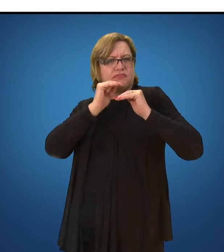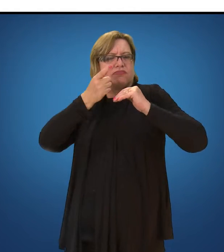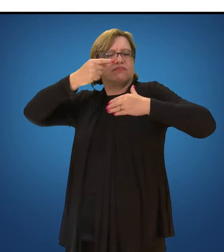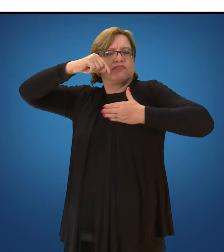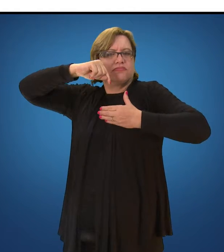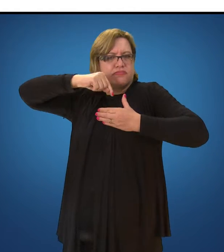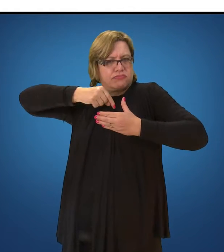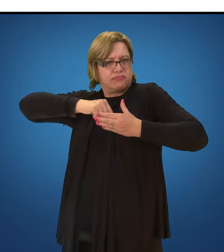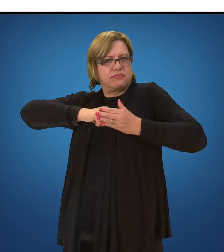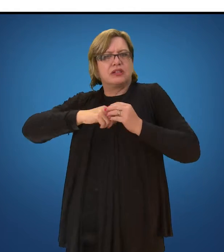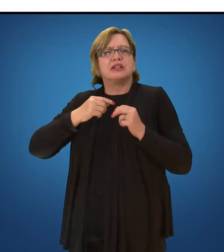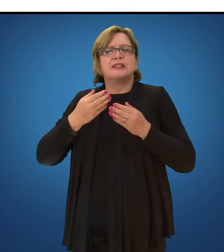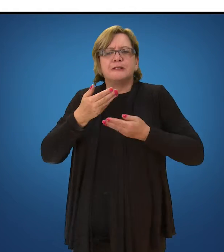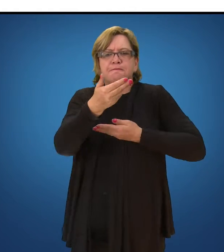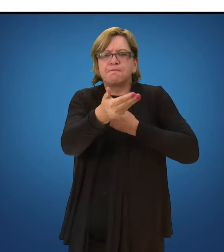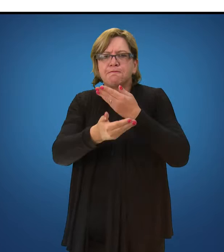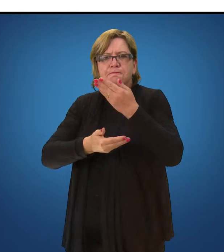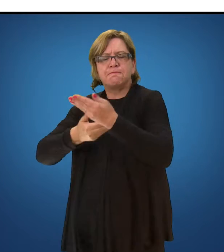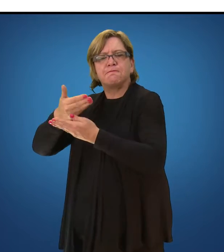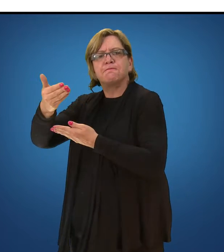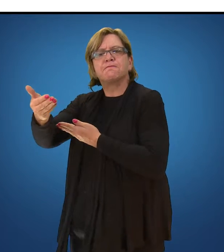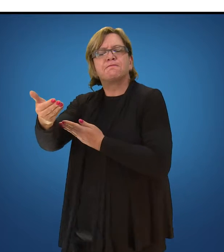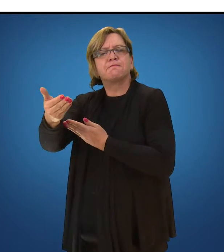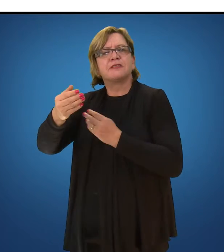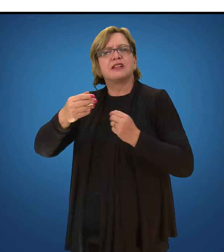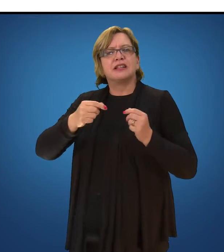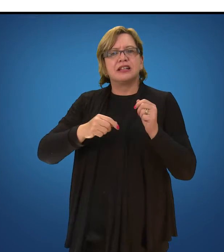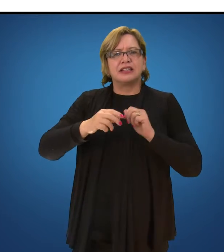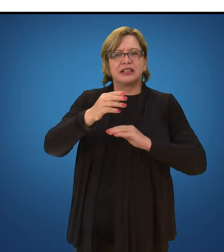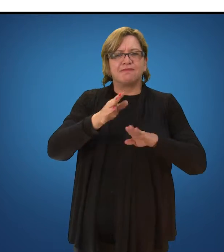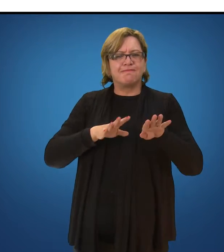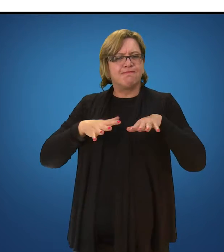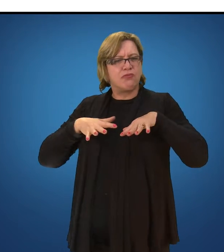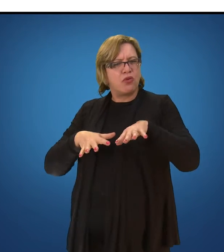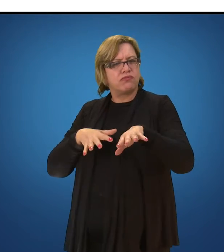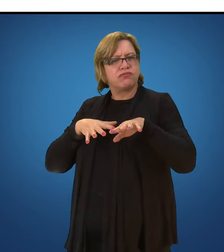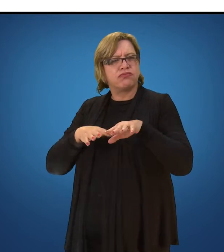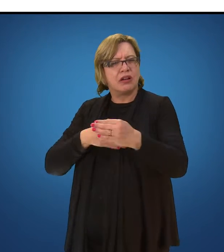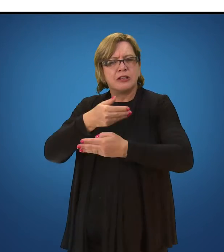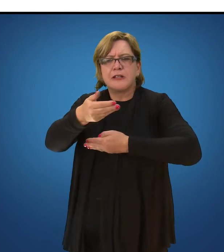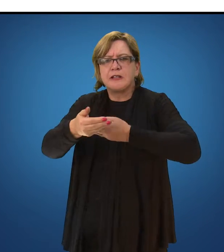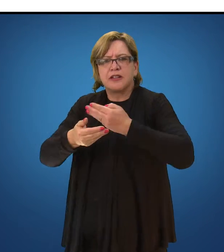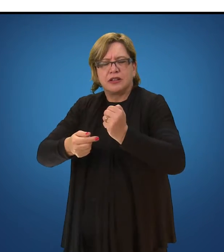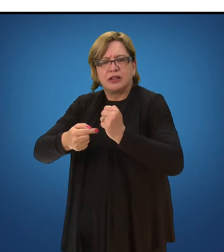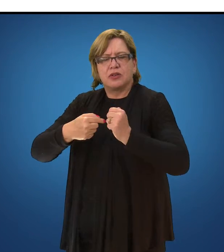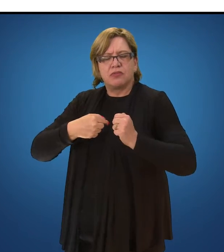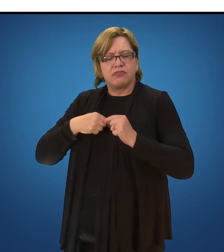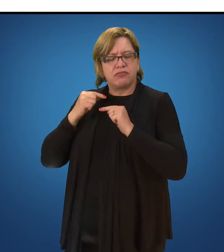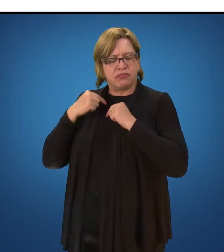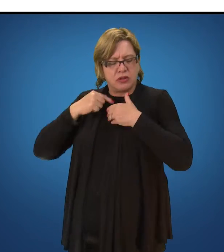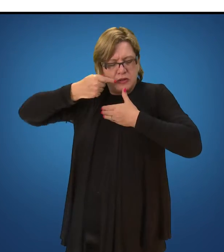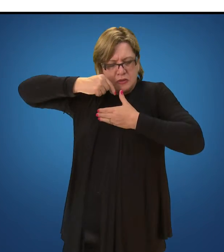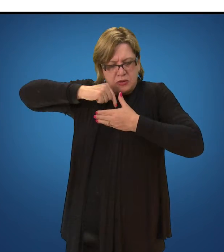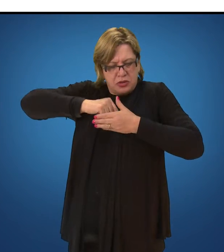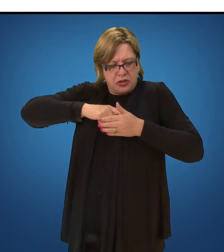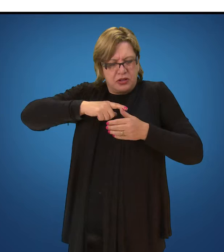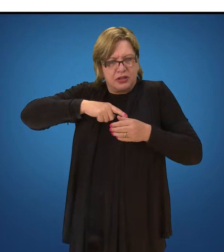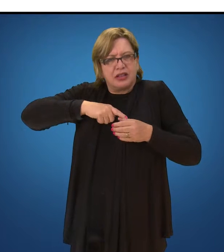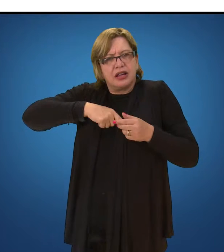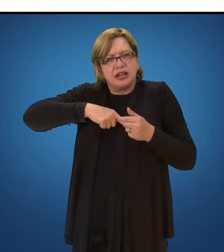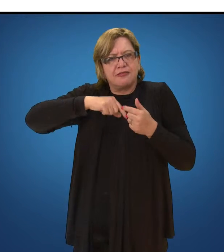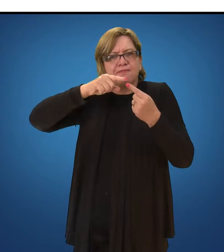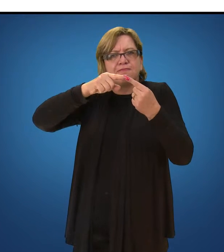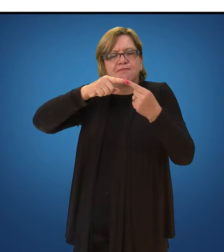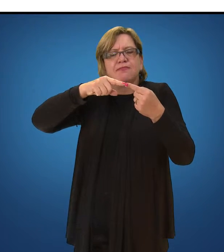complexo de interagir, de pôr em movimento uma interação entre os elementos subjetivos, os